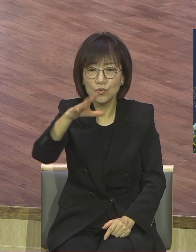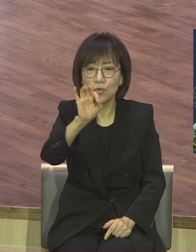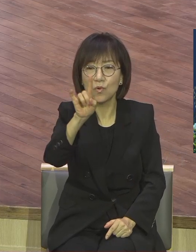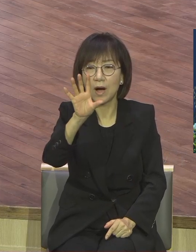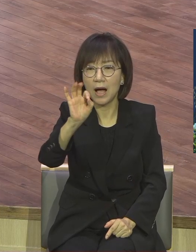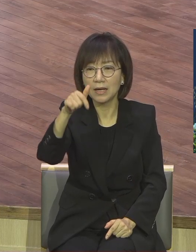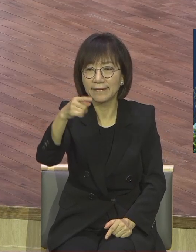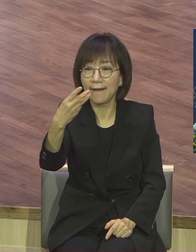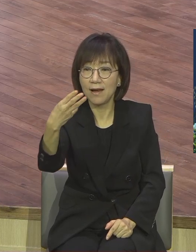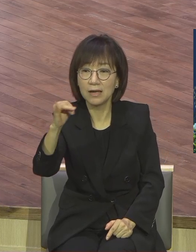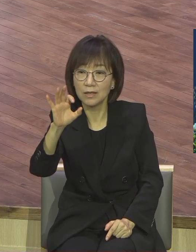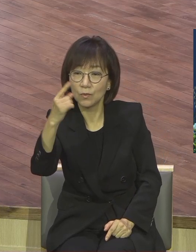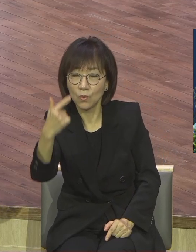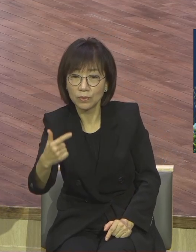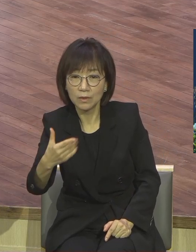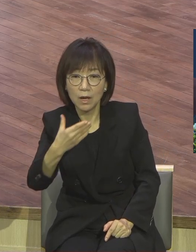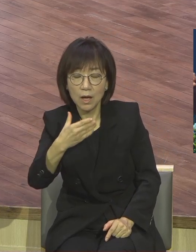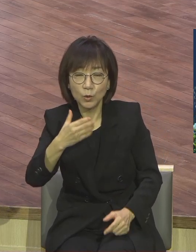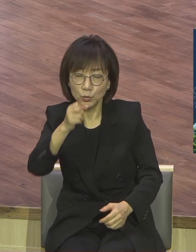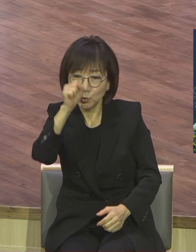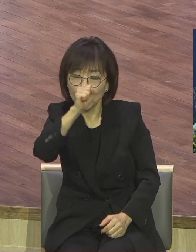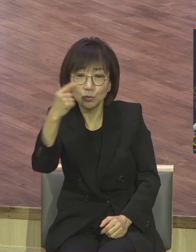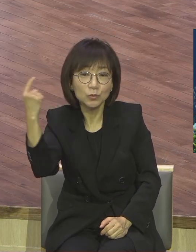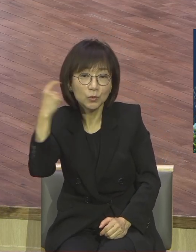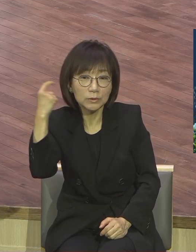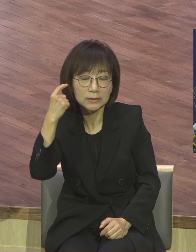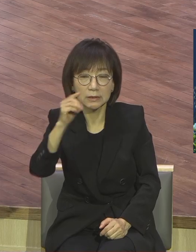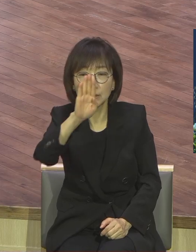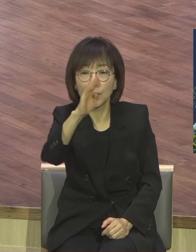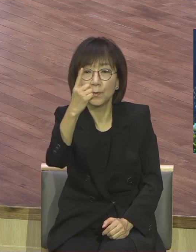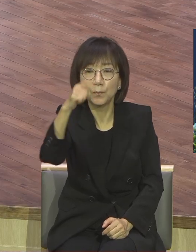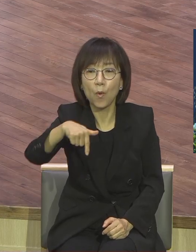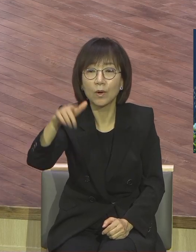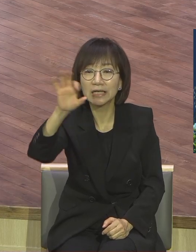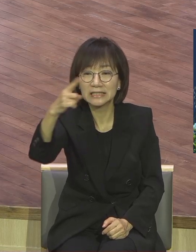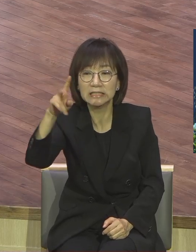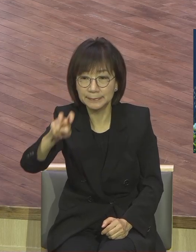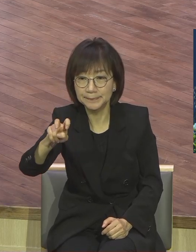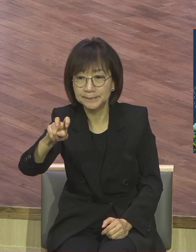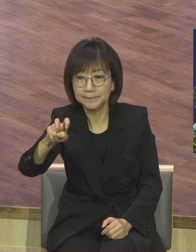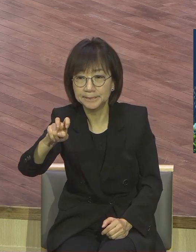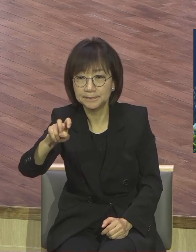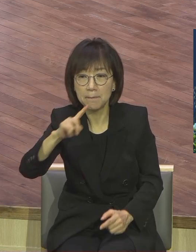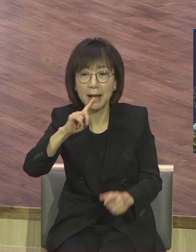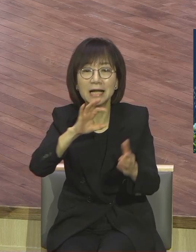관련돼 전해지는 모든 좋은 소식을 다 유앙겔리온 복음이라 그랬어요.